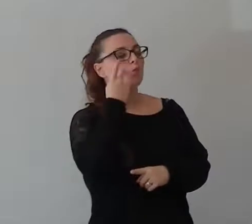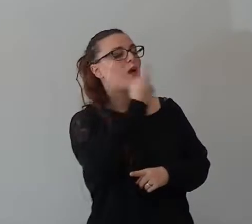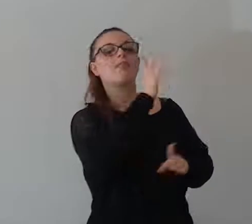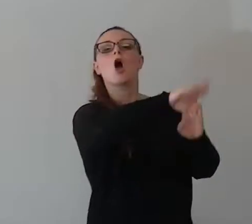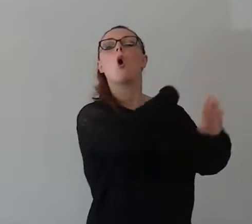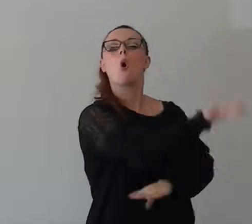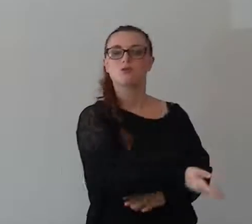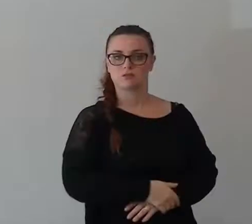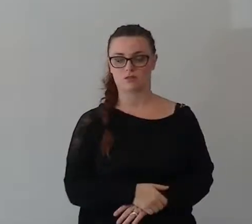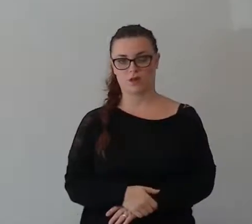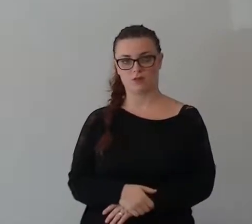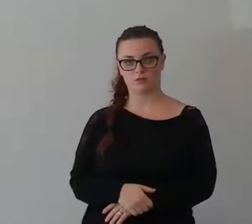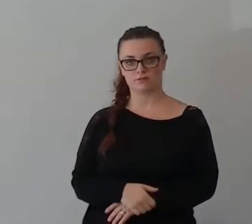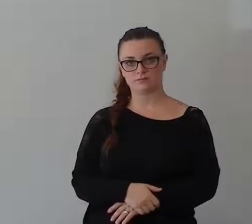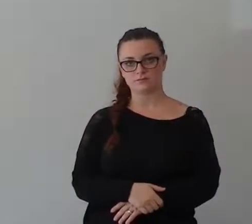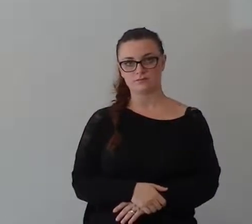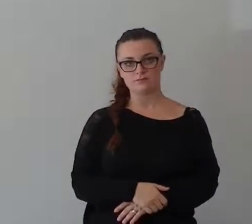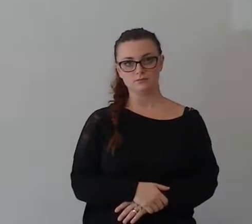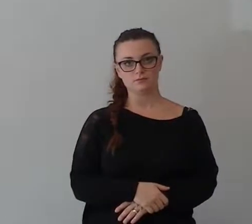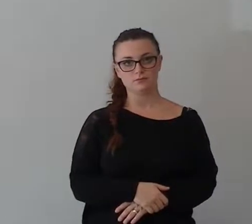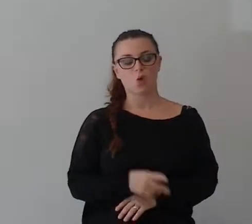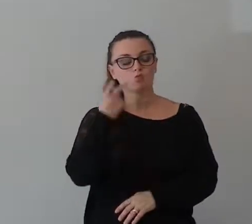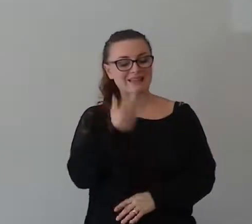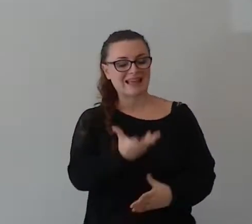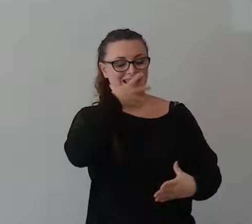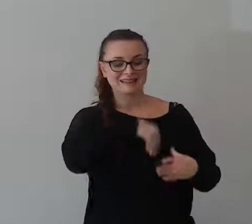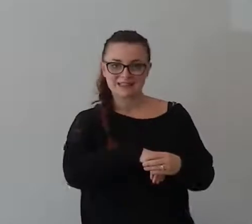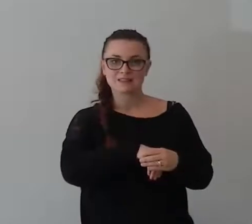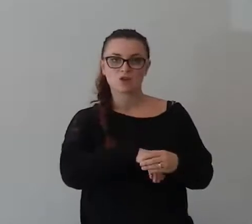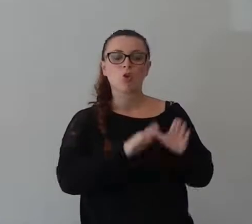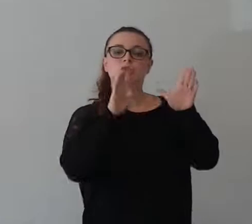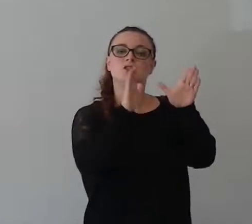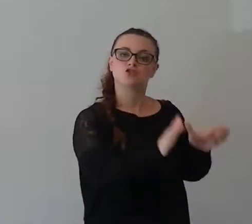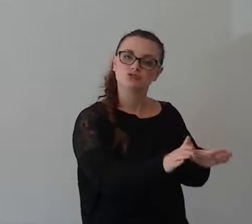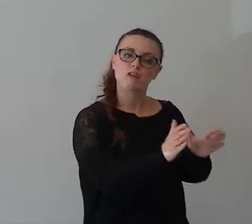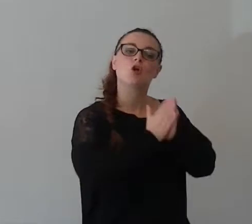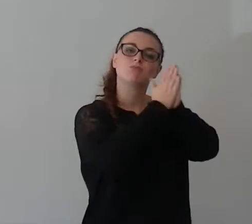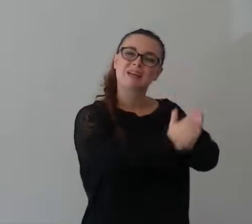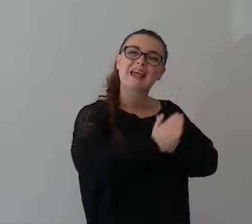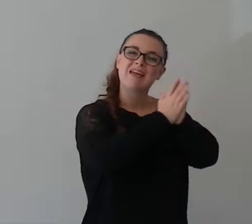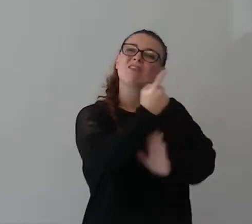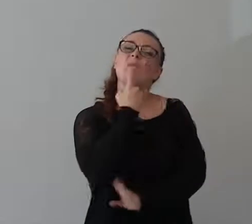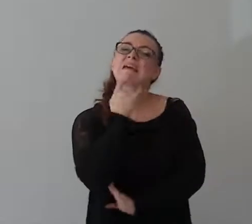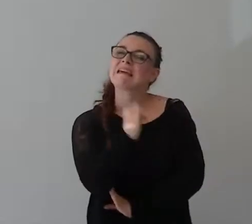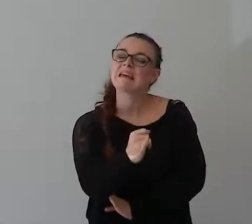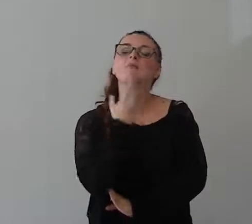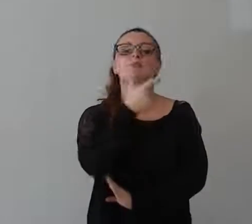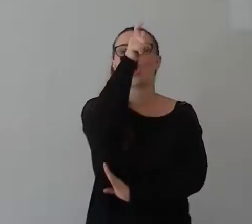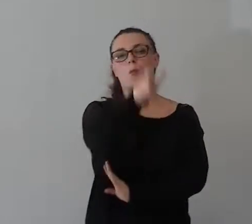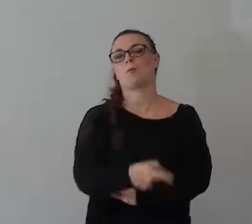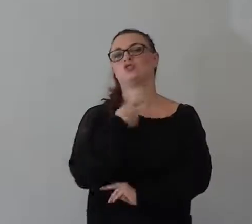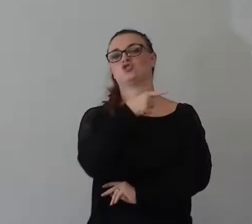decima e lo stretto necessario, proteggendo, provvedendo, rodando e pregando per i tuoi fratelli e le tue sorelle di